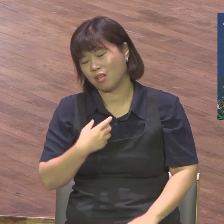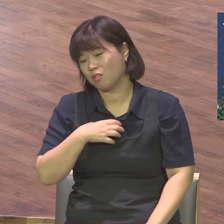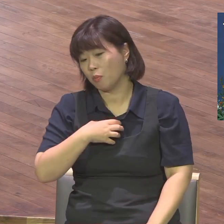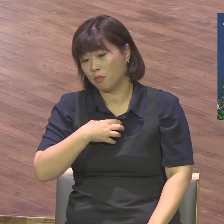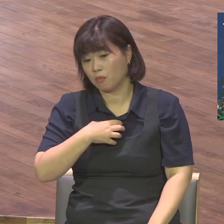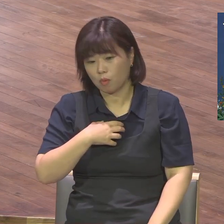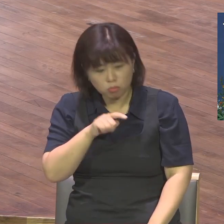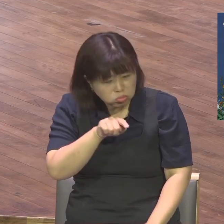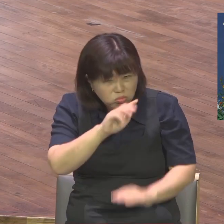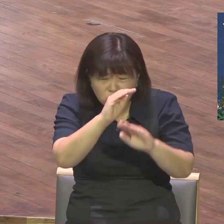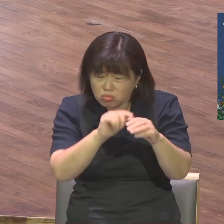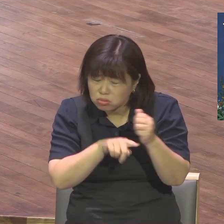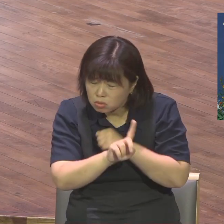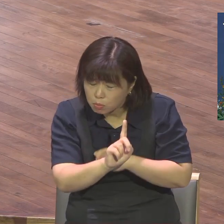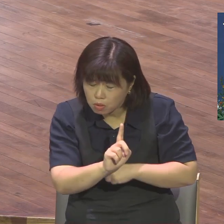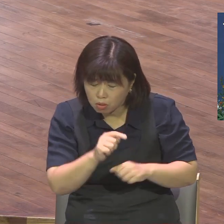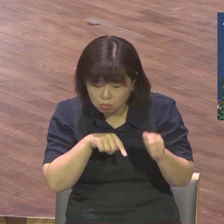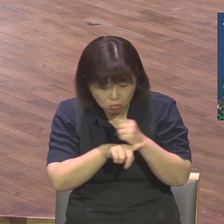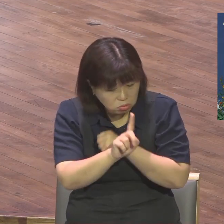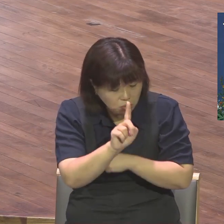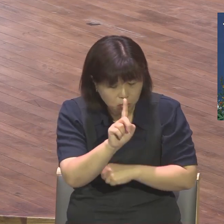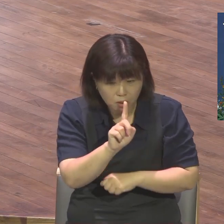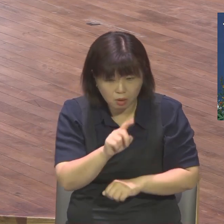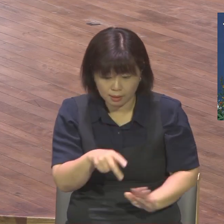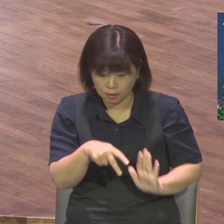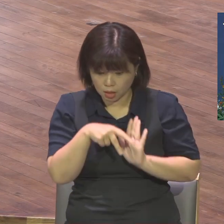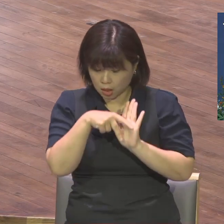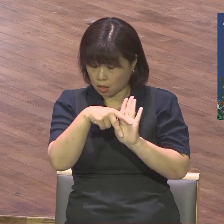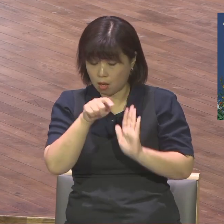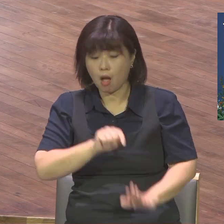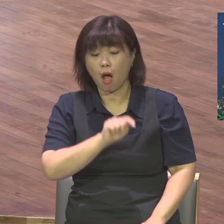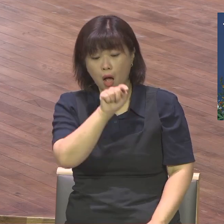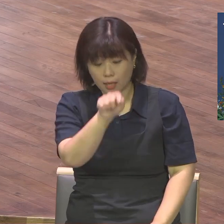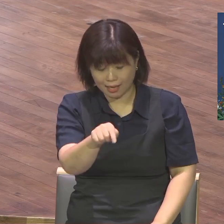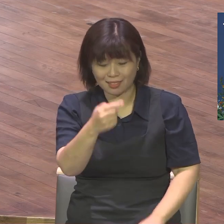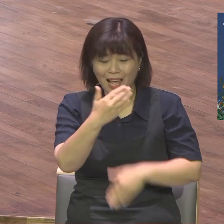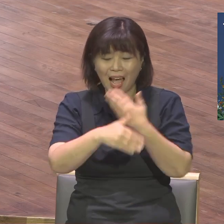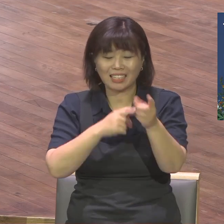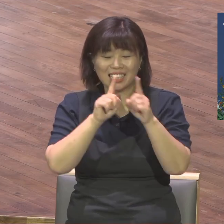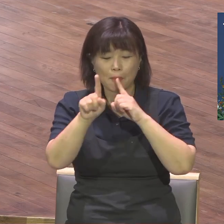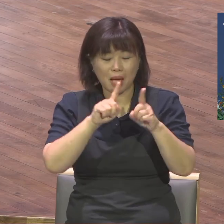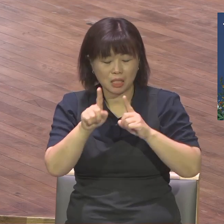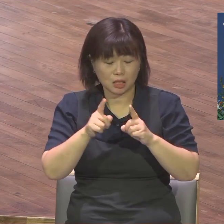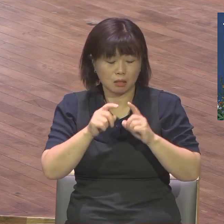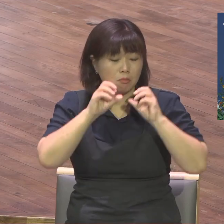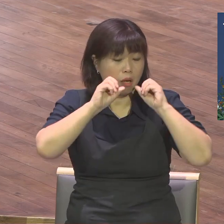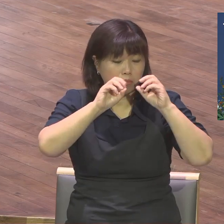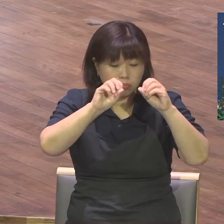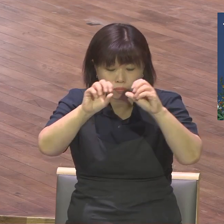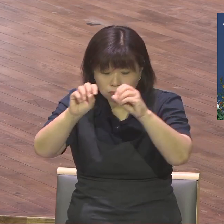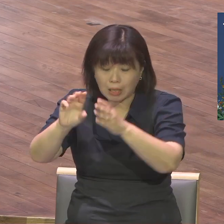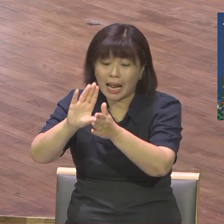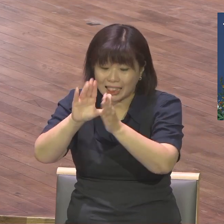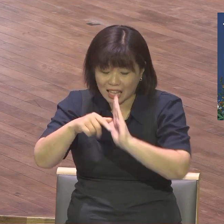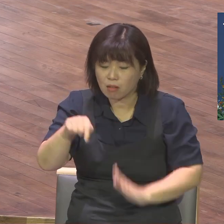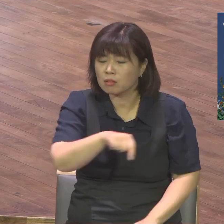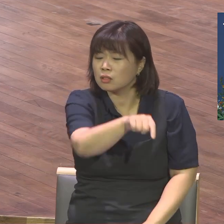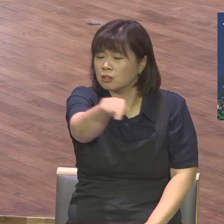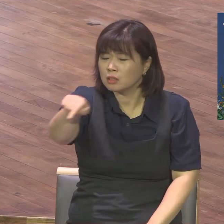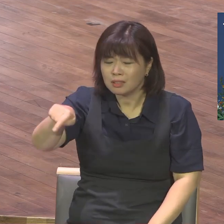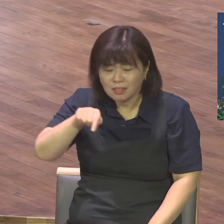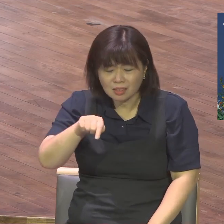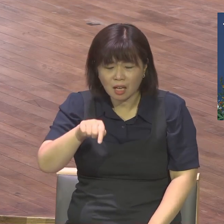한마디로 요약하면요, 이사야가 가서 하나님의 말씀을 전한다 해도 이들이